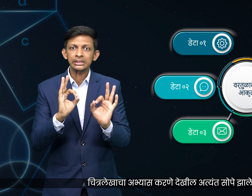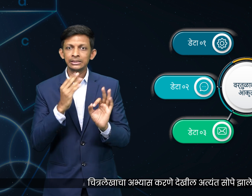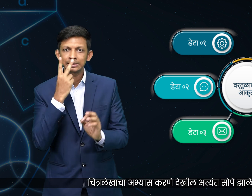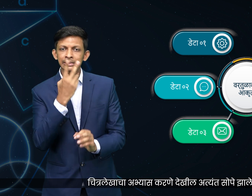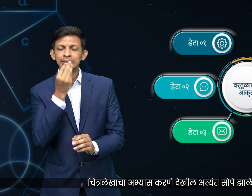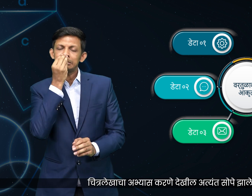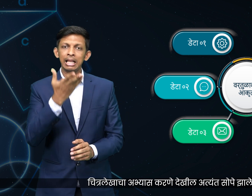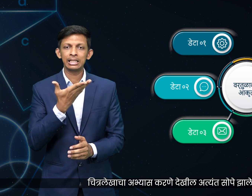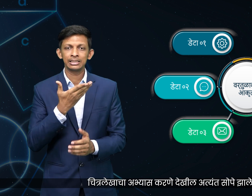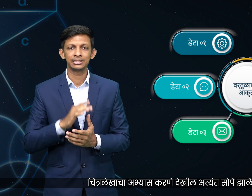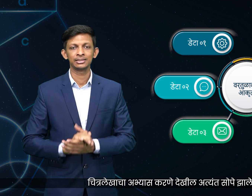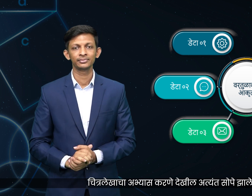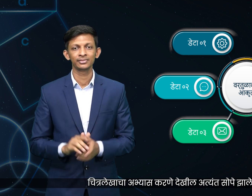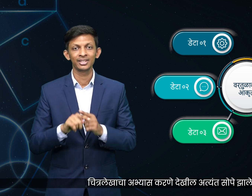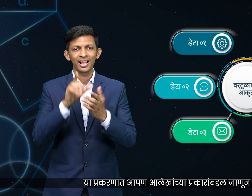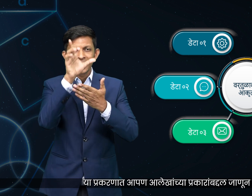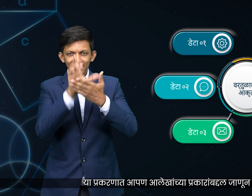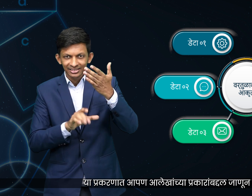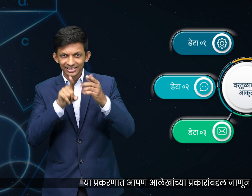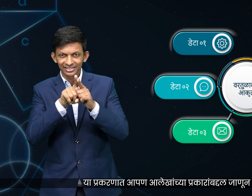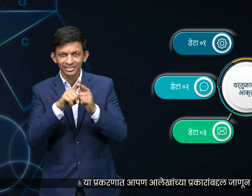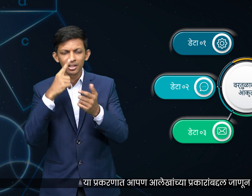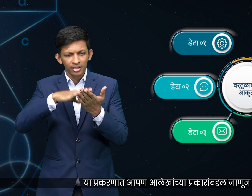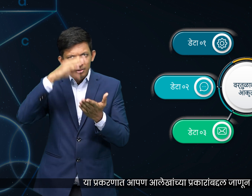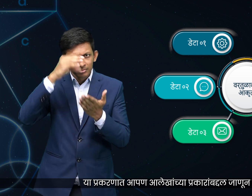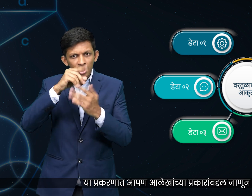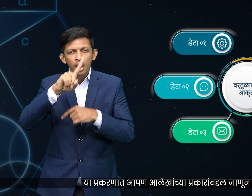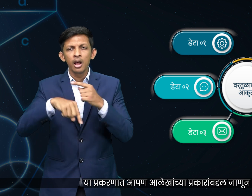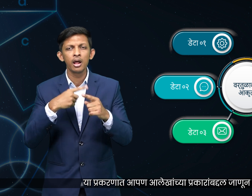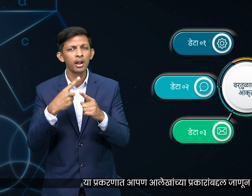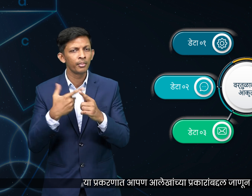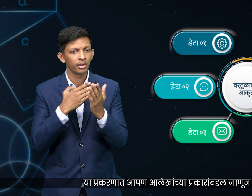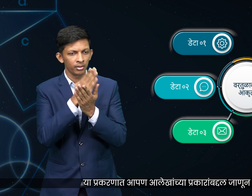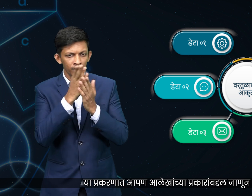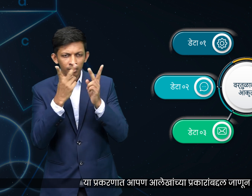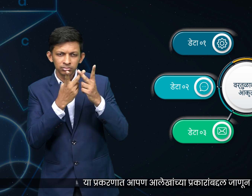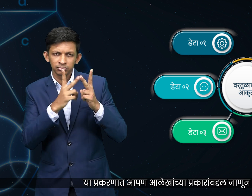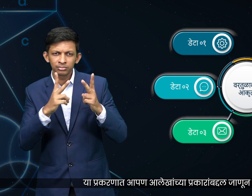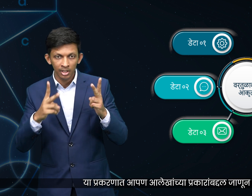देखील अत्यंत सोपे झाले आहे. या प्रकरणात आपण आलेखांच्या प्रकारांबद्दल जाणून घेऊया.